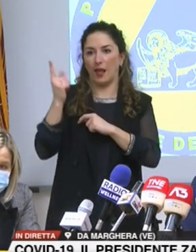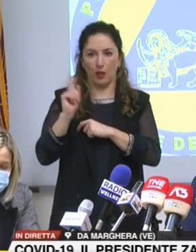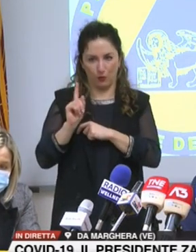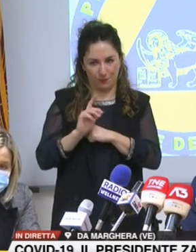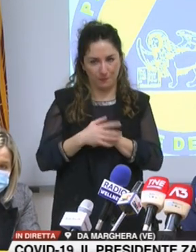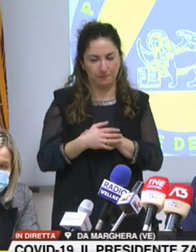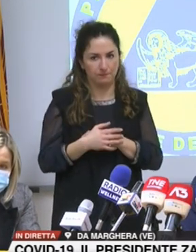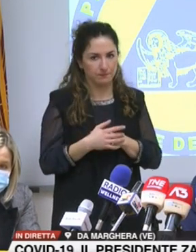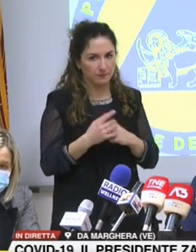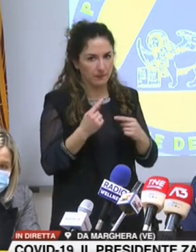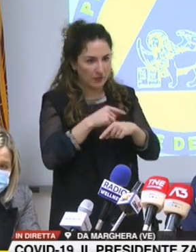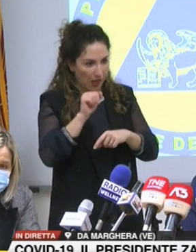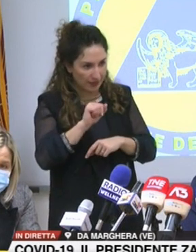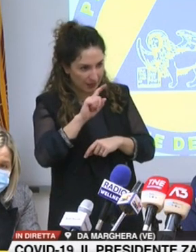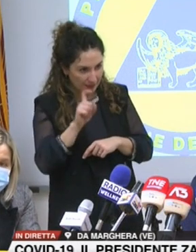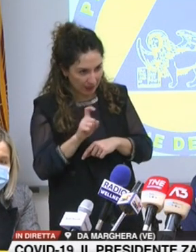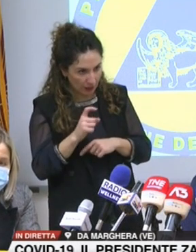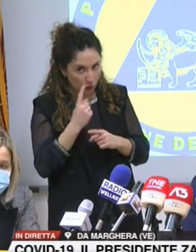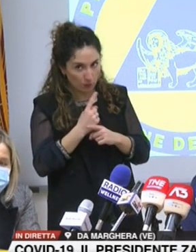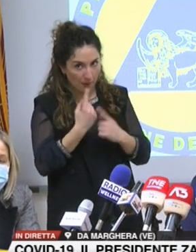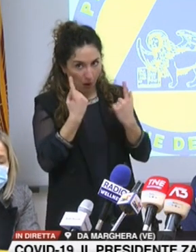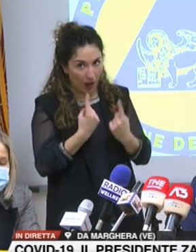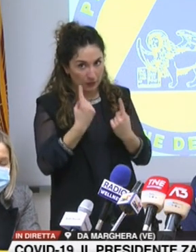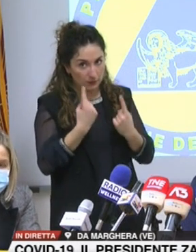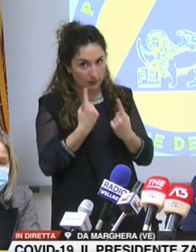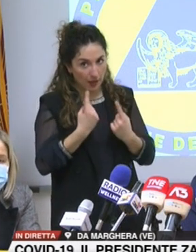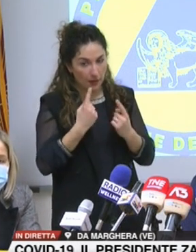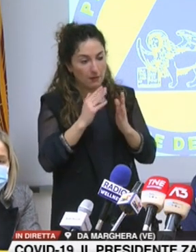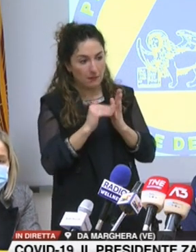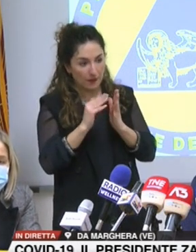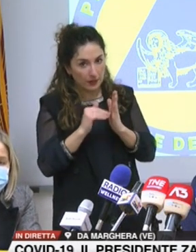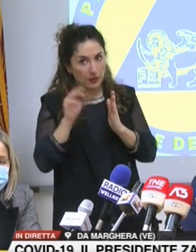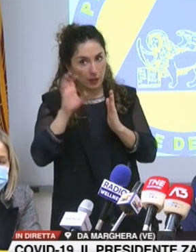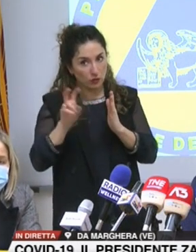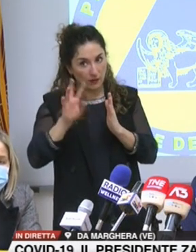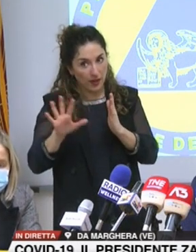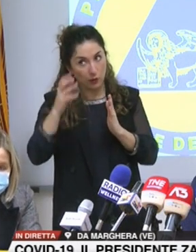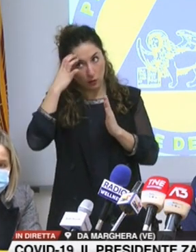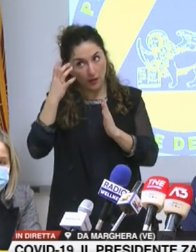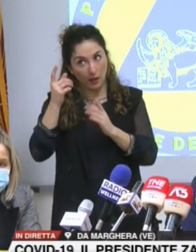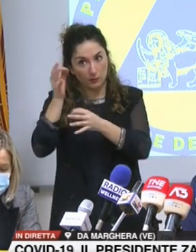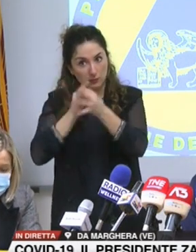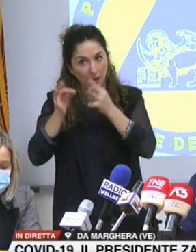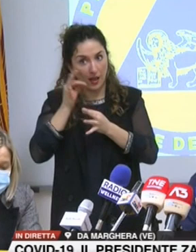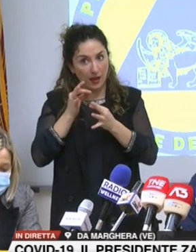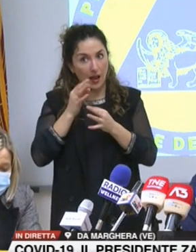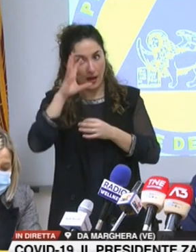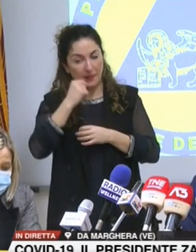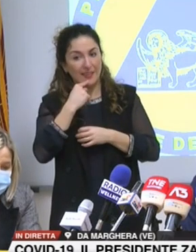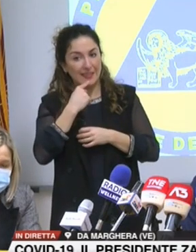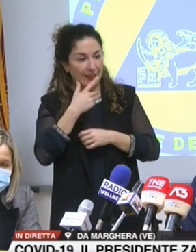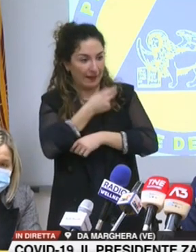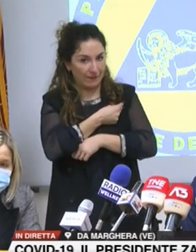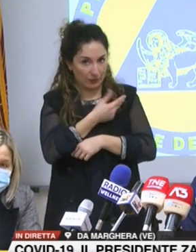Mentre invece per AstraZeneca lì dobbiamo aspettare le indicazioni, prevenzione a Regione Veneto, governo, per capire chi si vaccinerà.